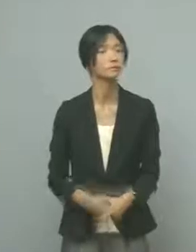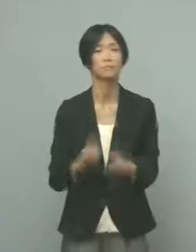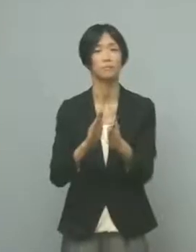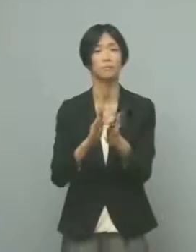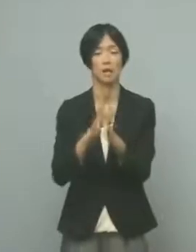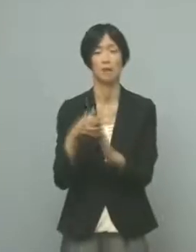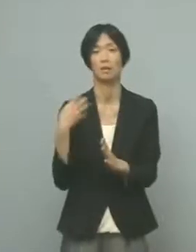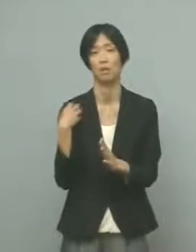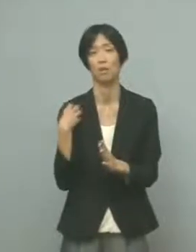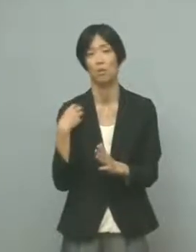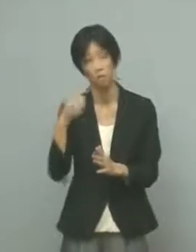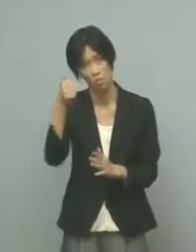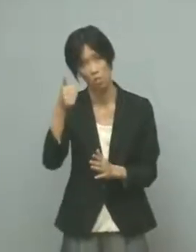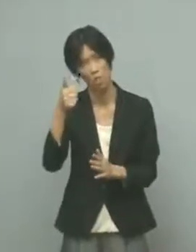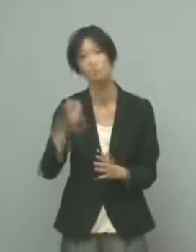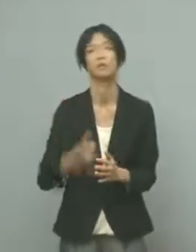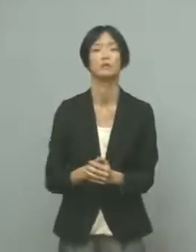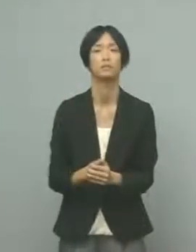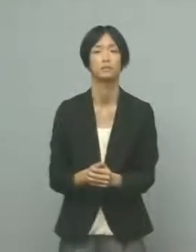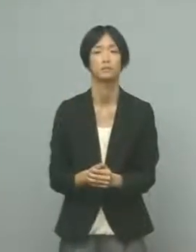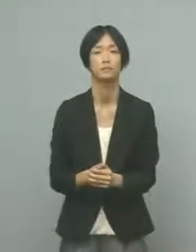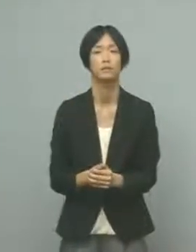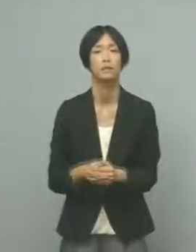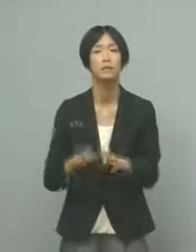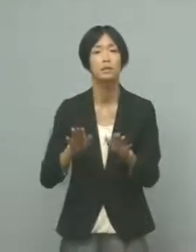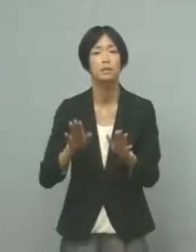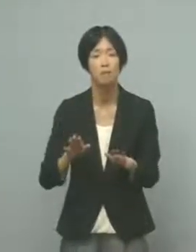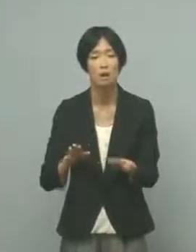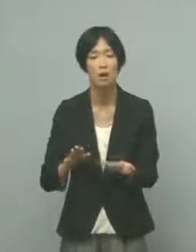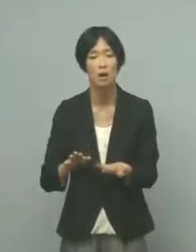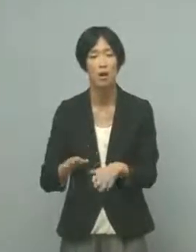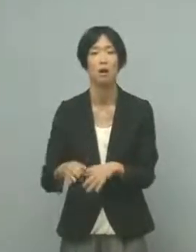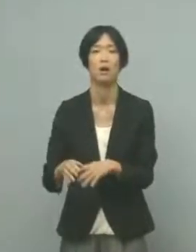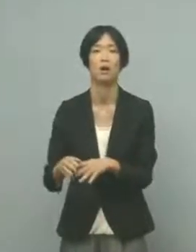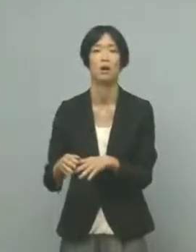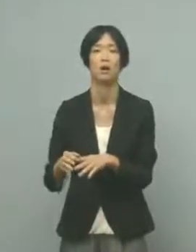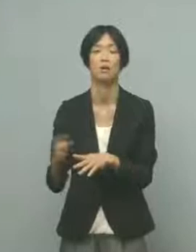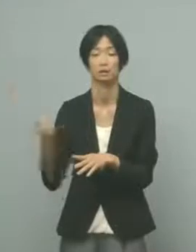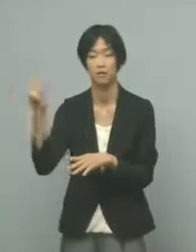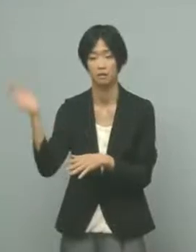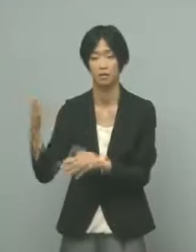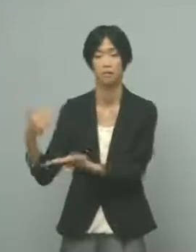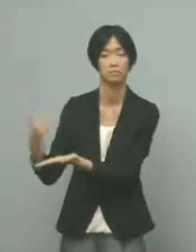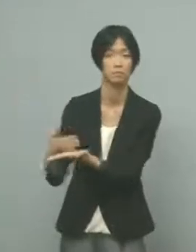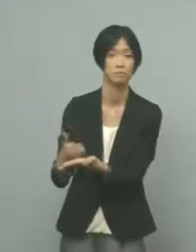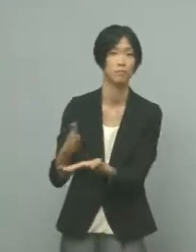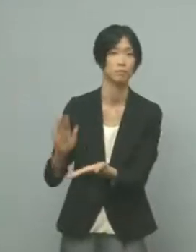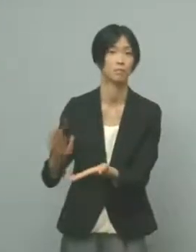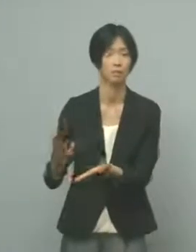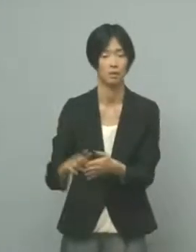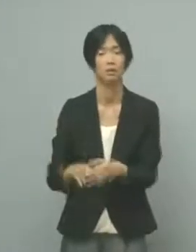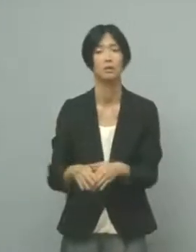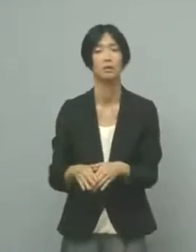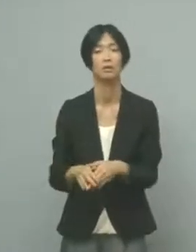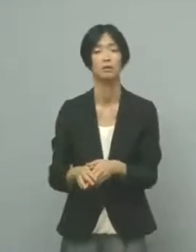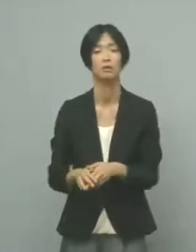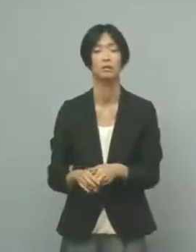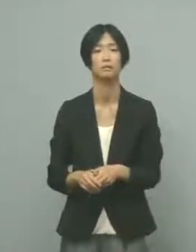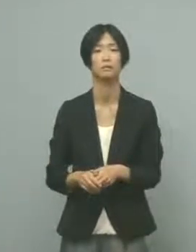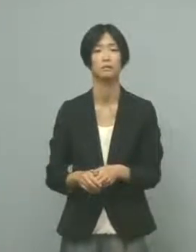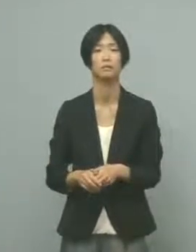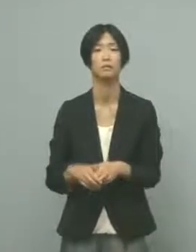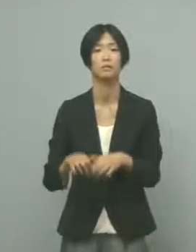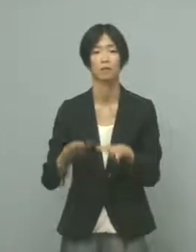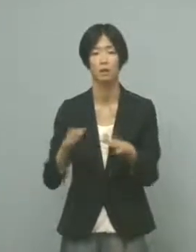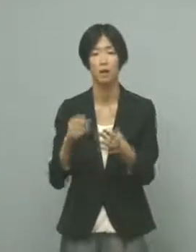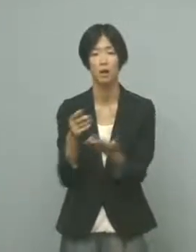防災暮らし安心部次長橋本でございます。ただいま知事からございましたとおり、この今回のガ